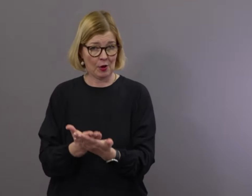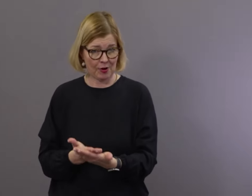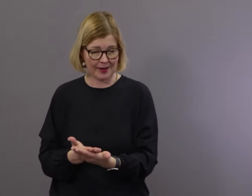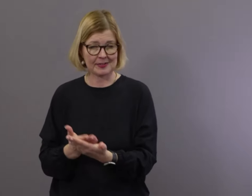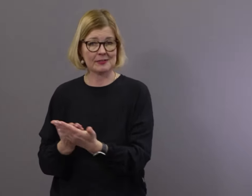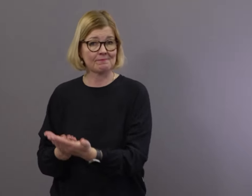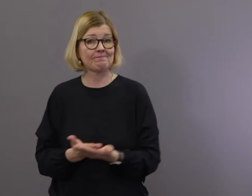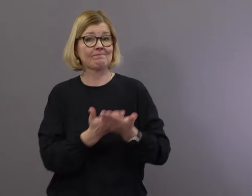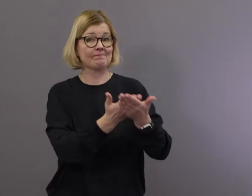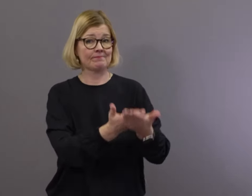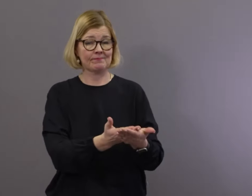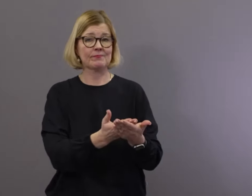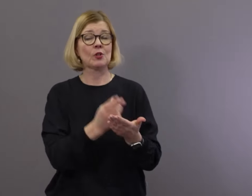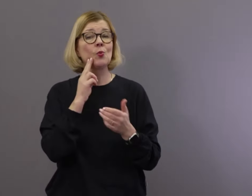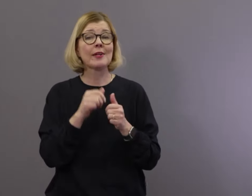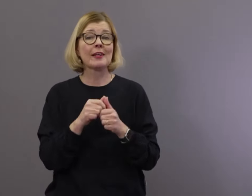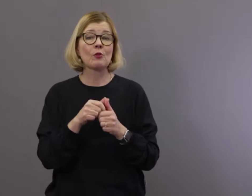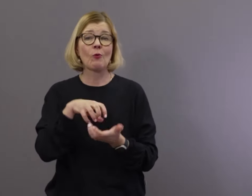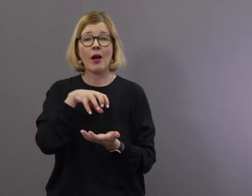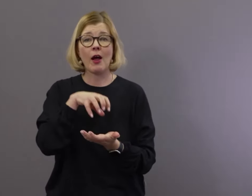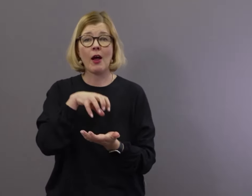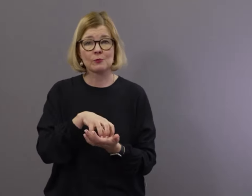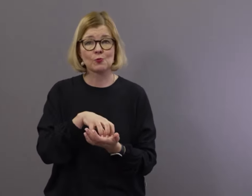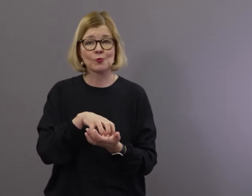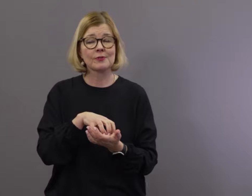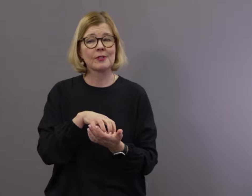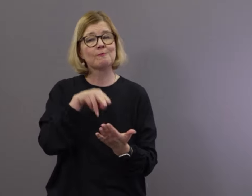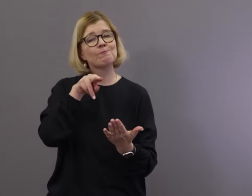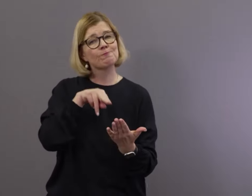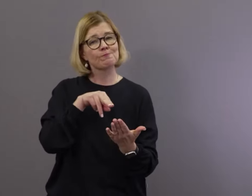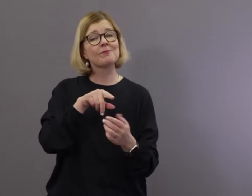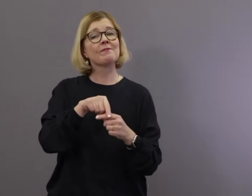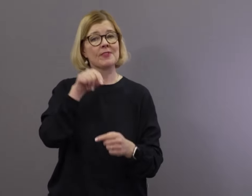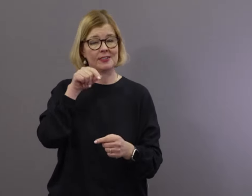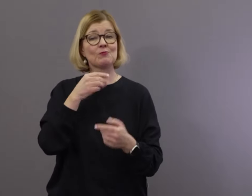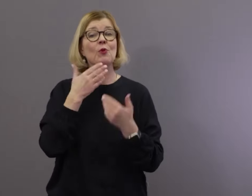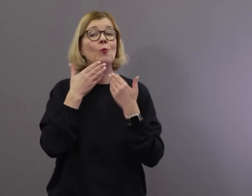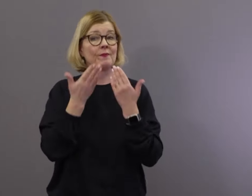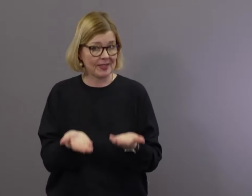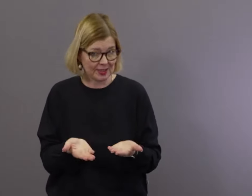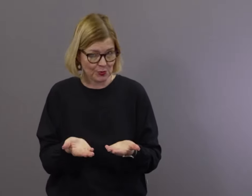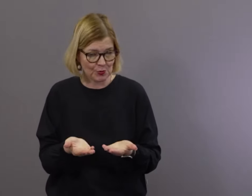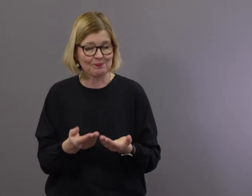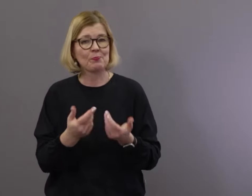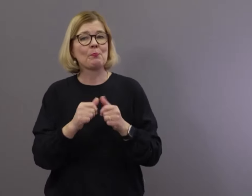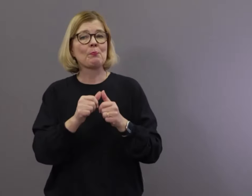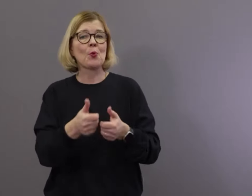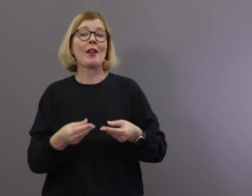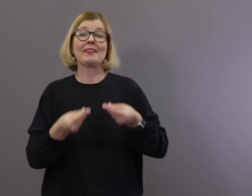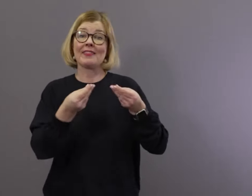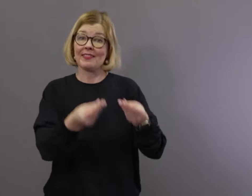kotisivuille, josta olemme sitten poimineet ehdokkaat Kuurojenliiton hallitukselle, joka on